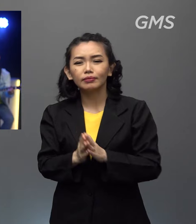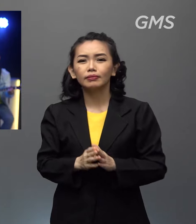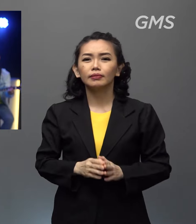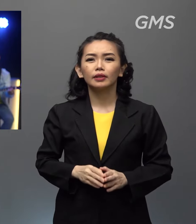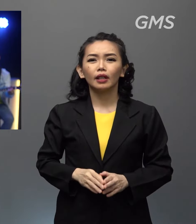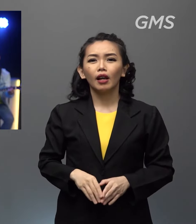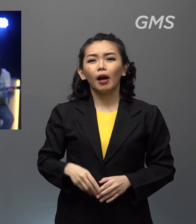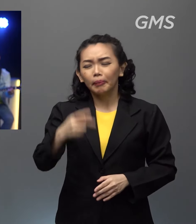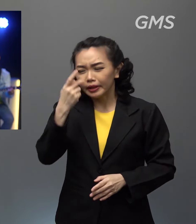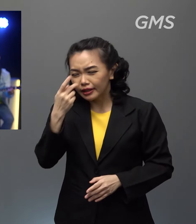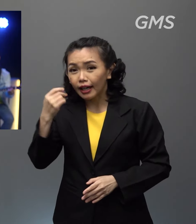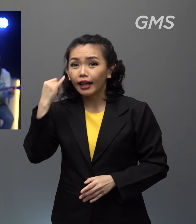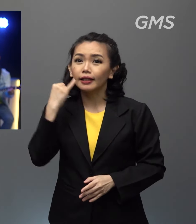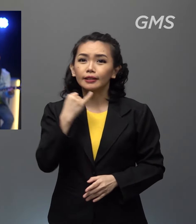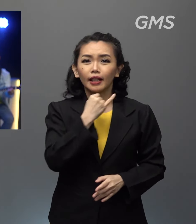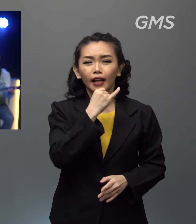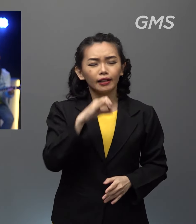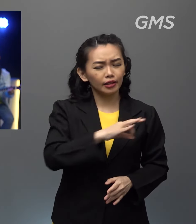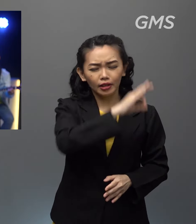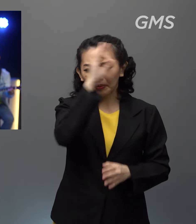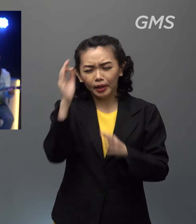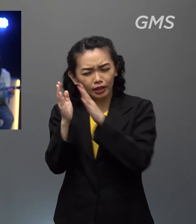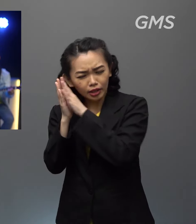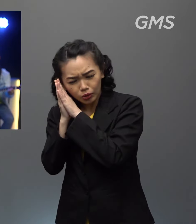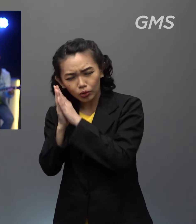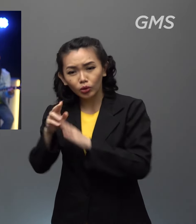Israel. Tuhanlah penjagamu.